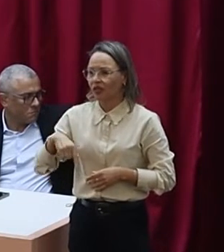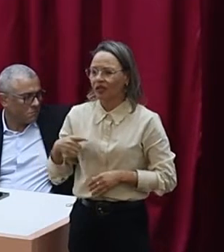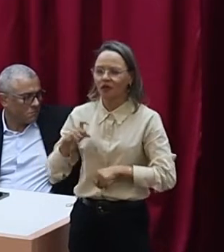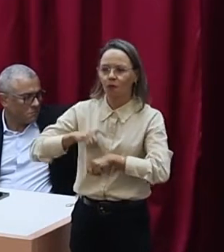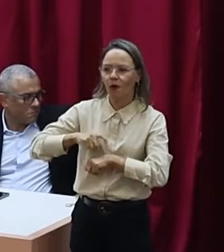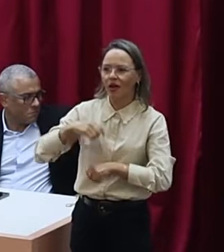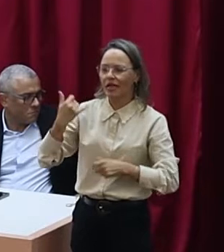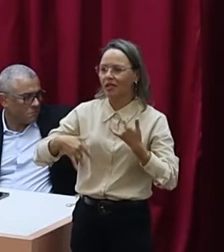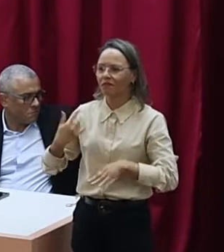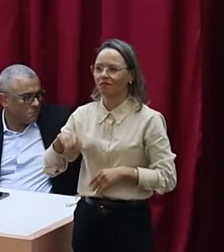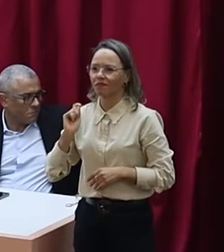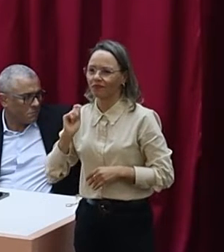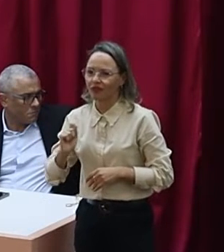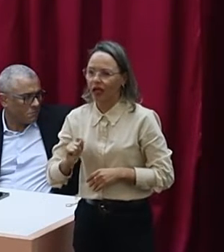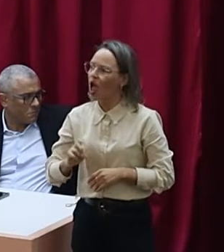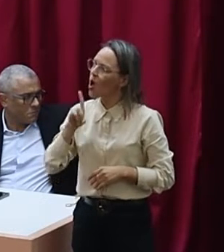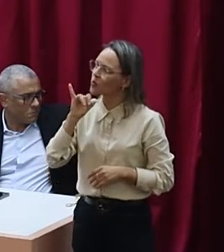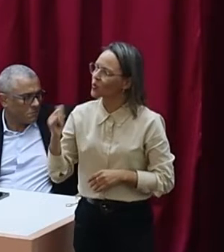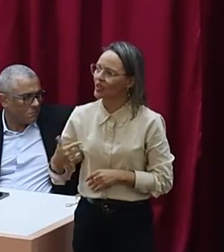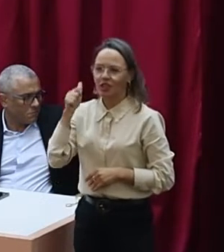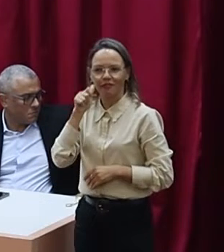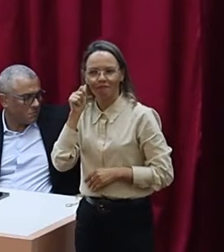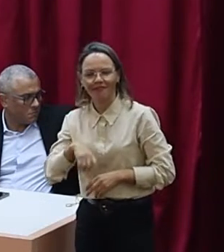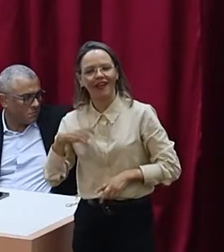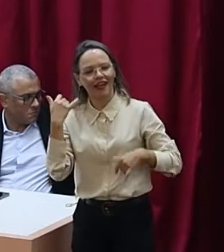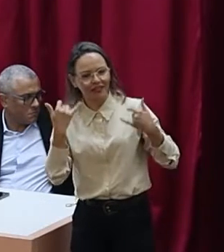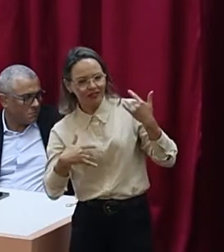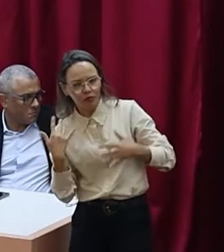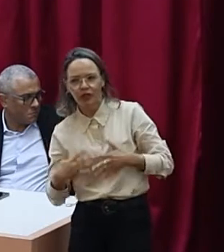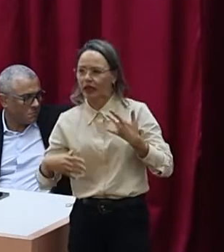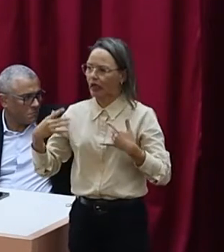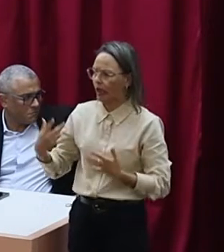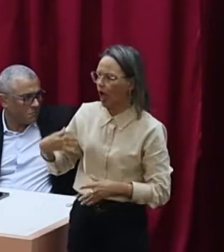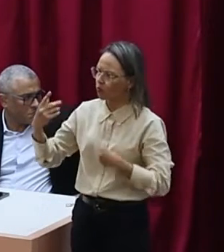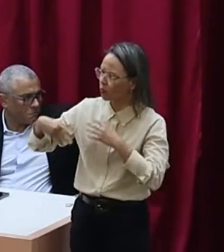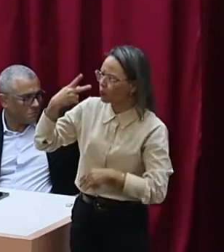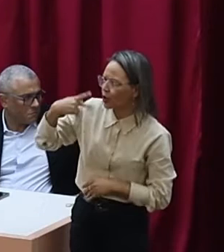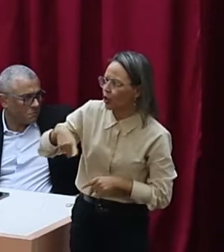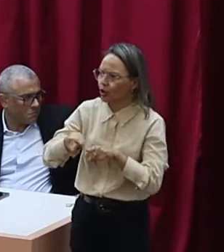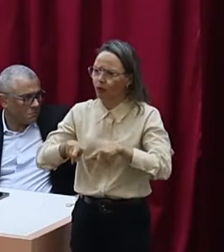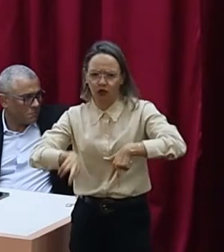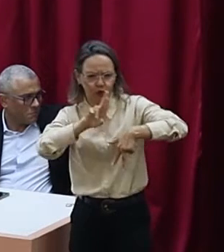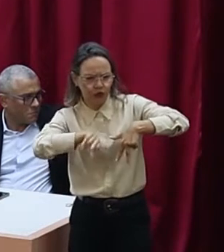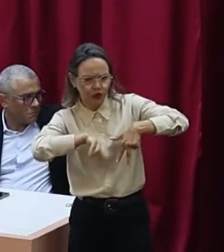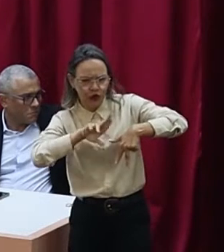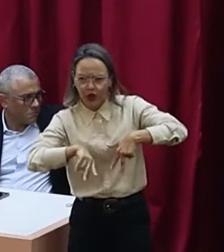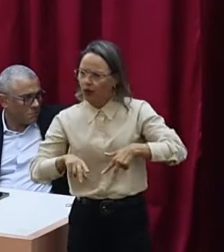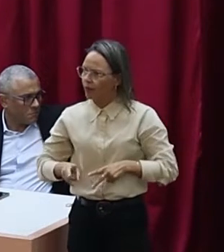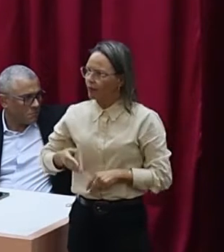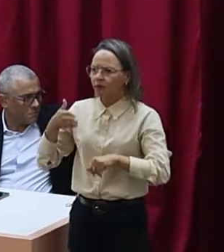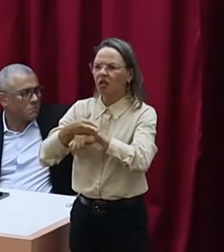está falando, é o dia das mulheres, né? E ela está falando sobre política, sobre gênero, e ela é